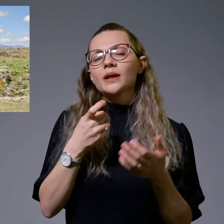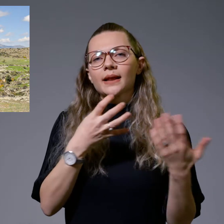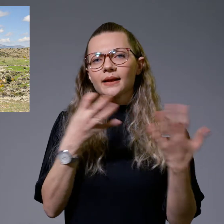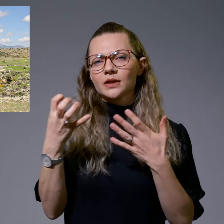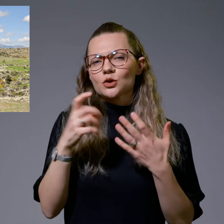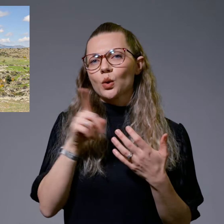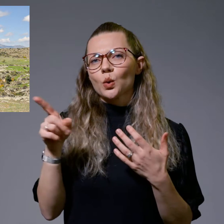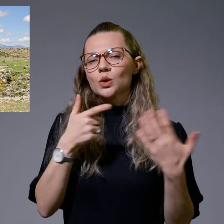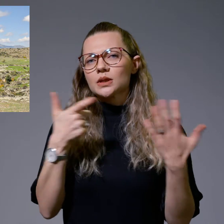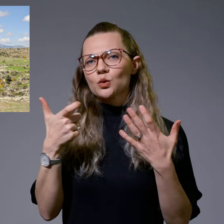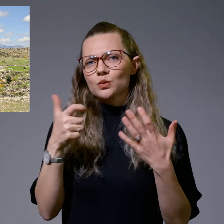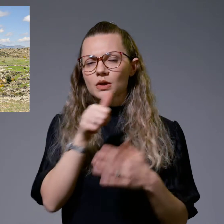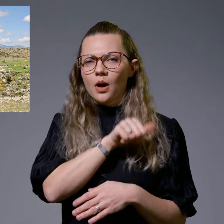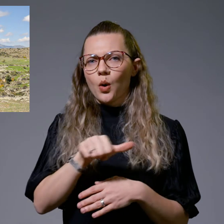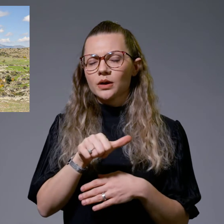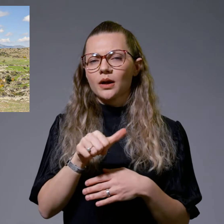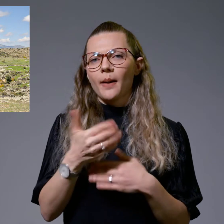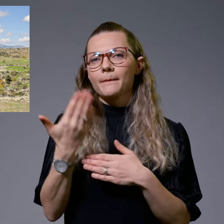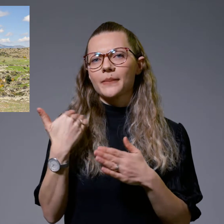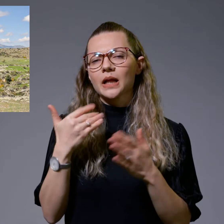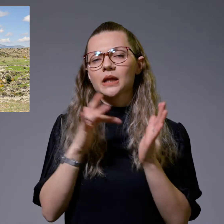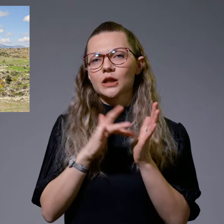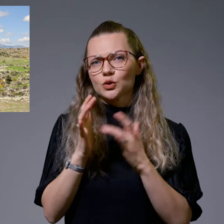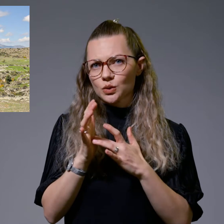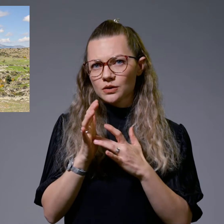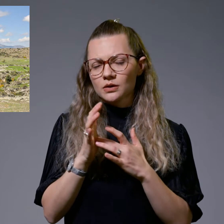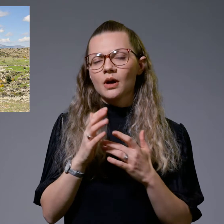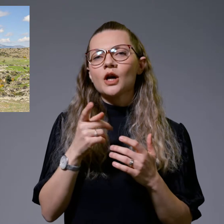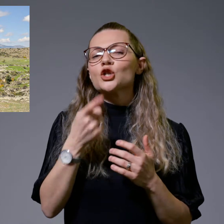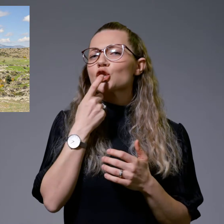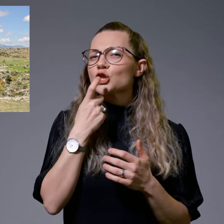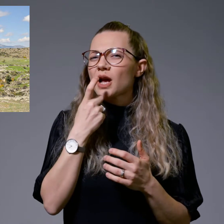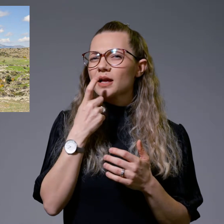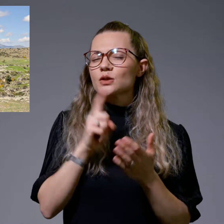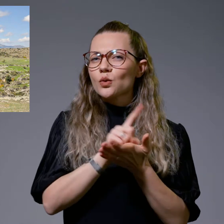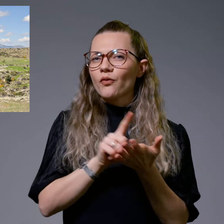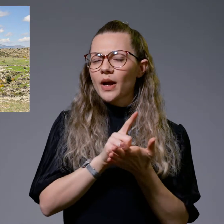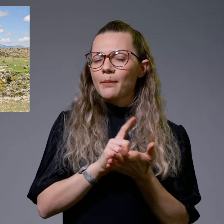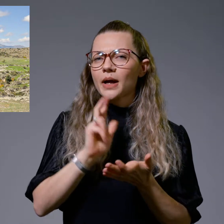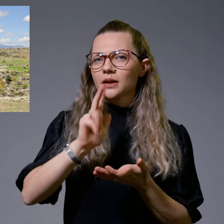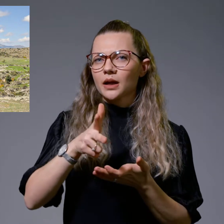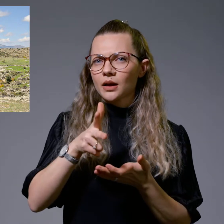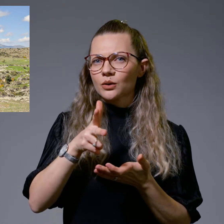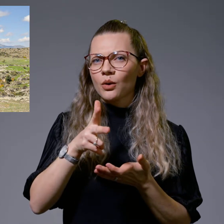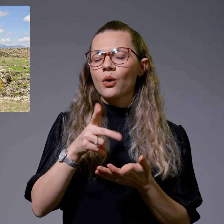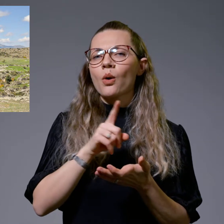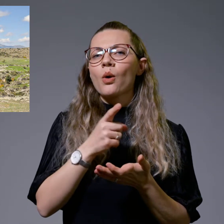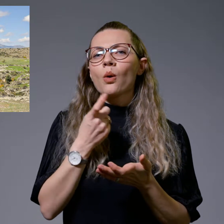до 700 година пред новата ера. И железно време, трет период, од 700